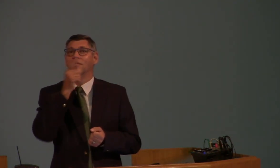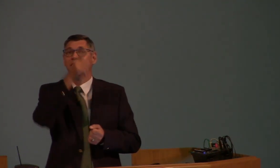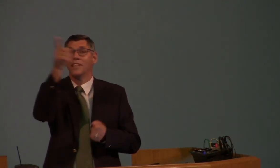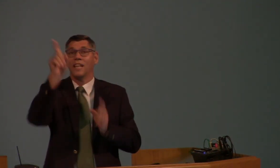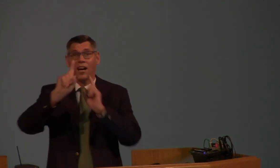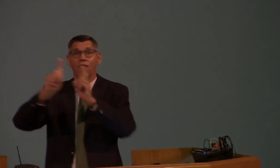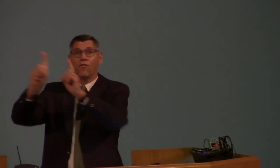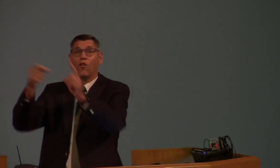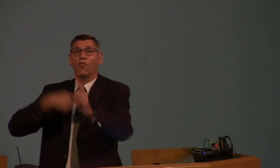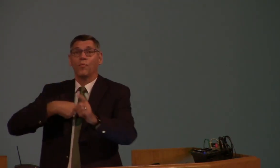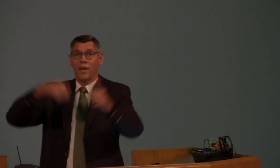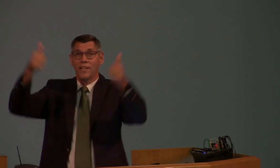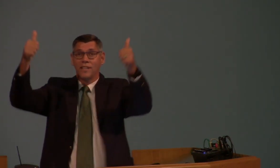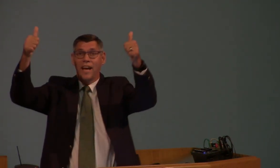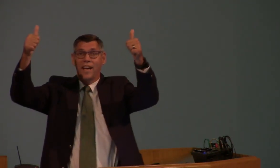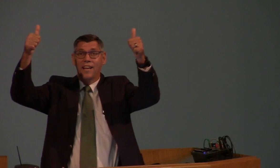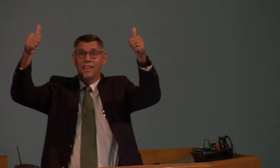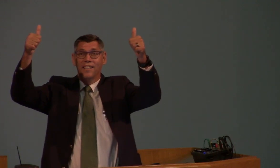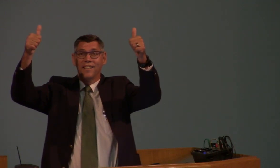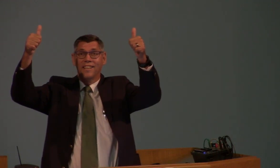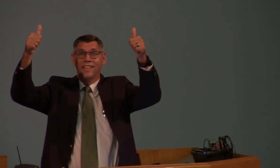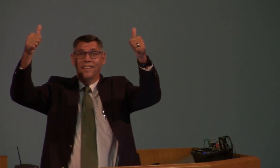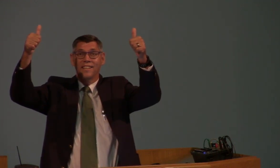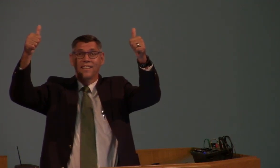Julle gaan volg vir my, is reg?